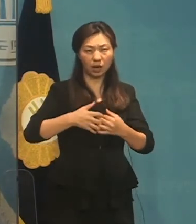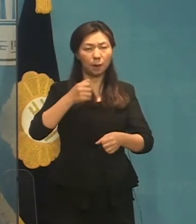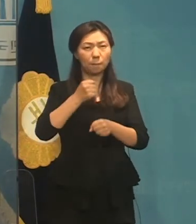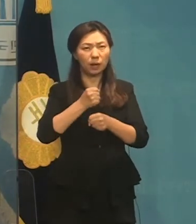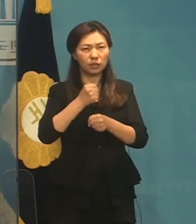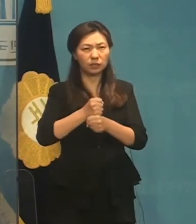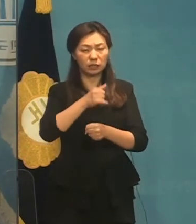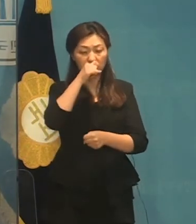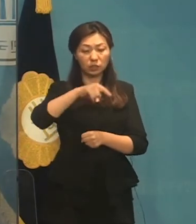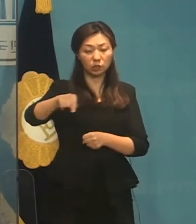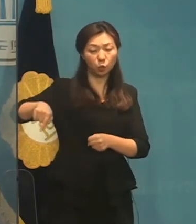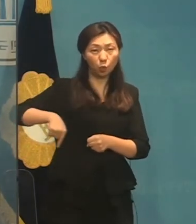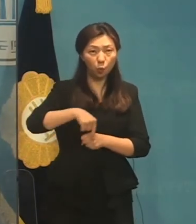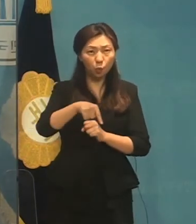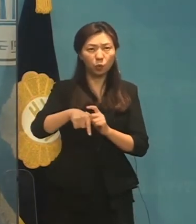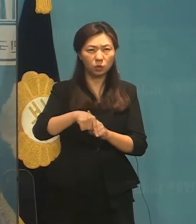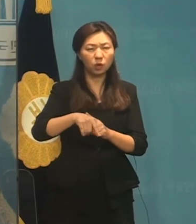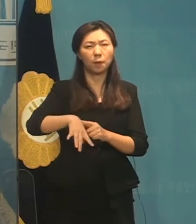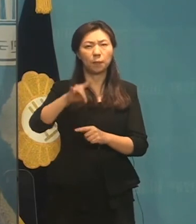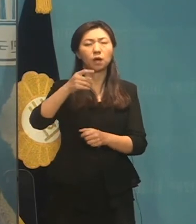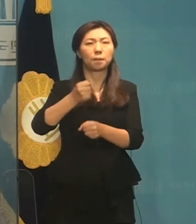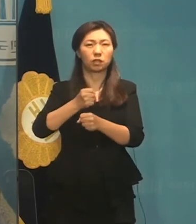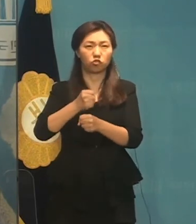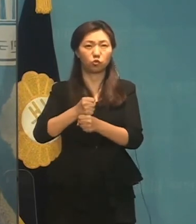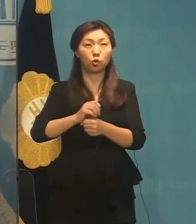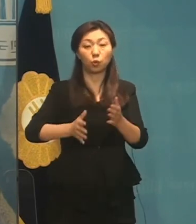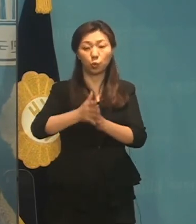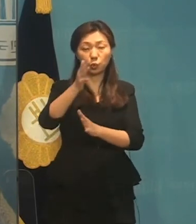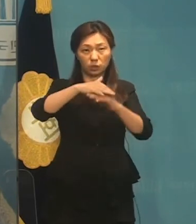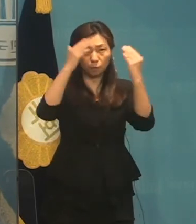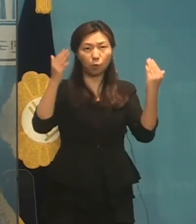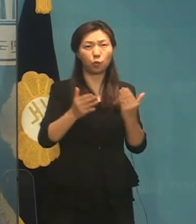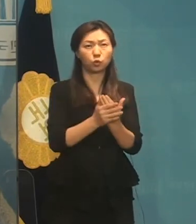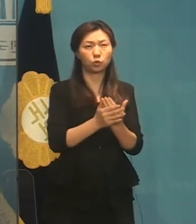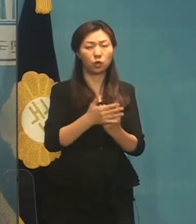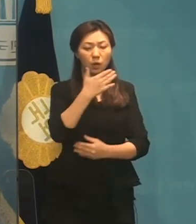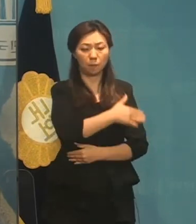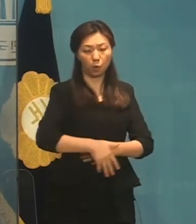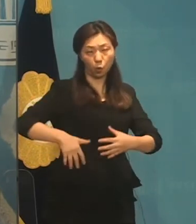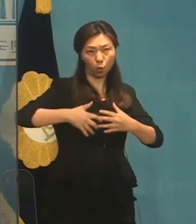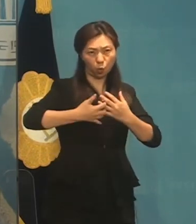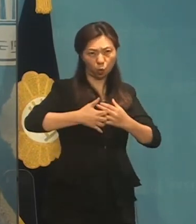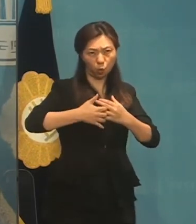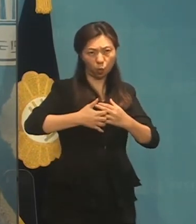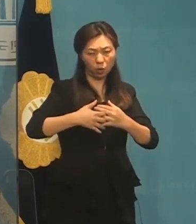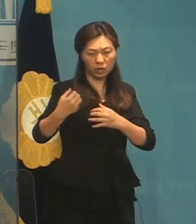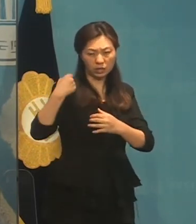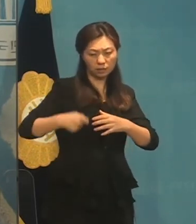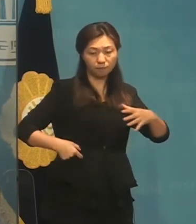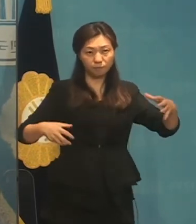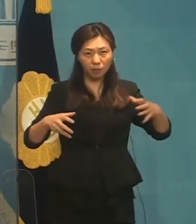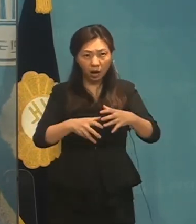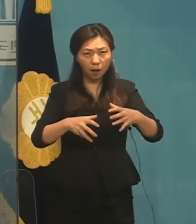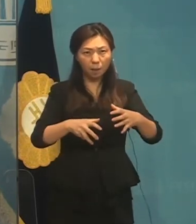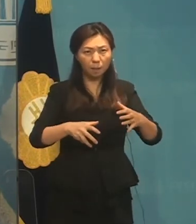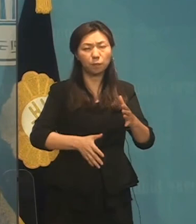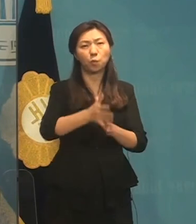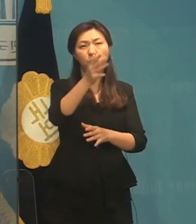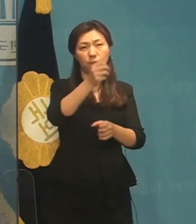로봇 테스트 필드를 조기에 조성하고 도시 전체를 로봇 융합 클러스터로